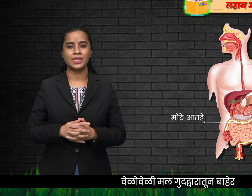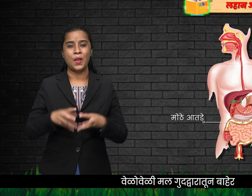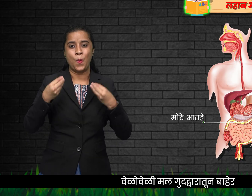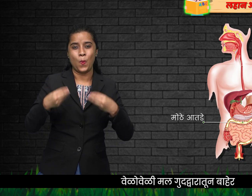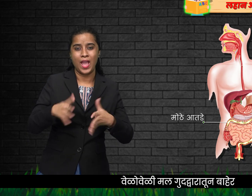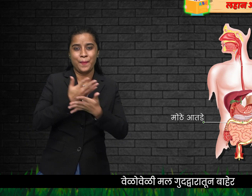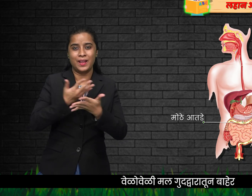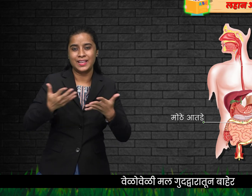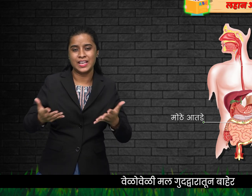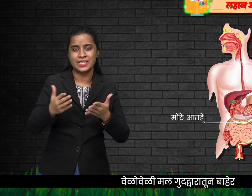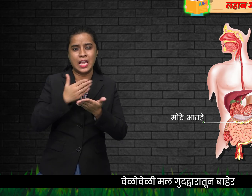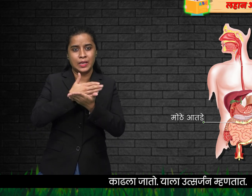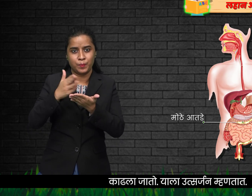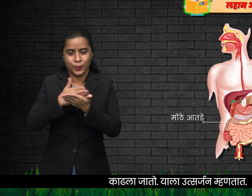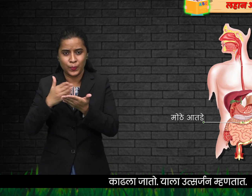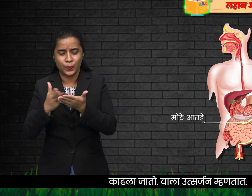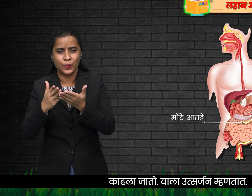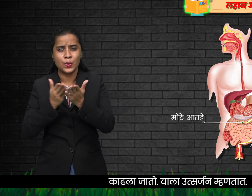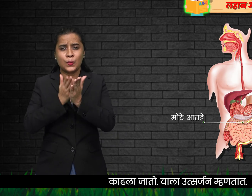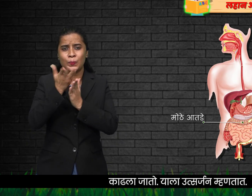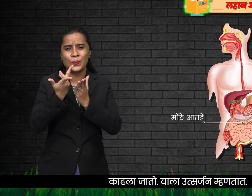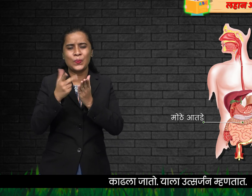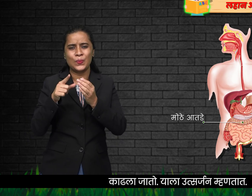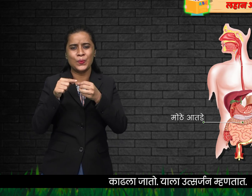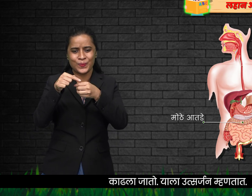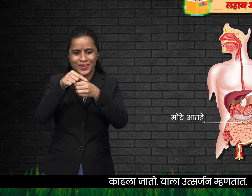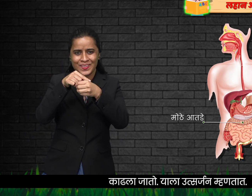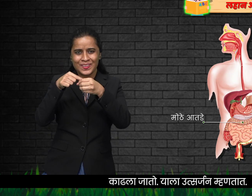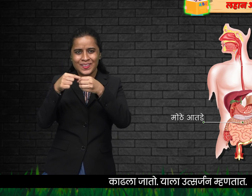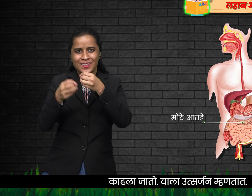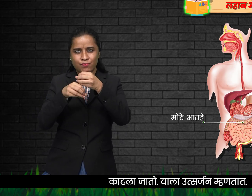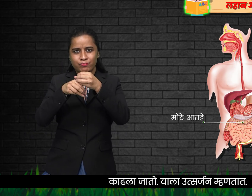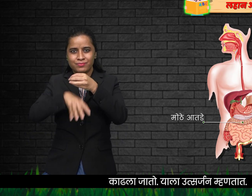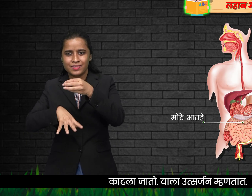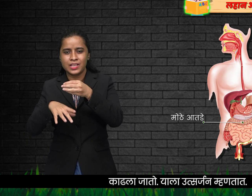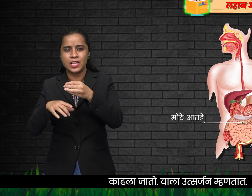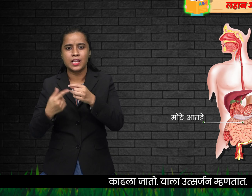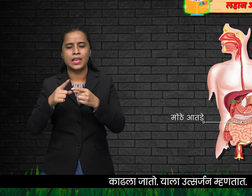वेळोवेळी मल गुदद्वारातून बाहेर काढला जातो. याला उत्सर्जन असं म्हणतात.